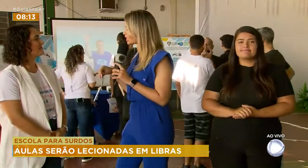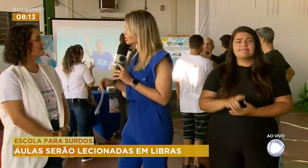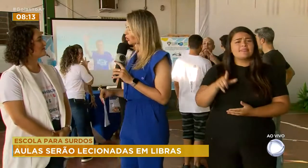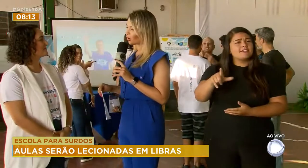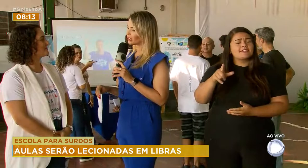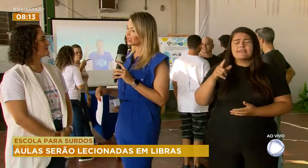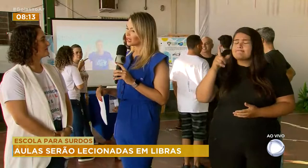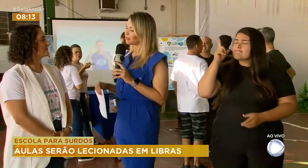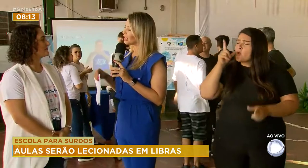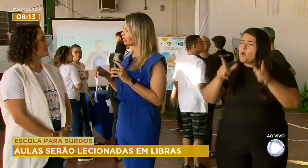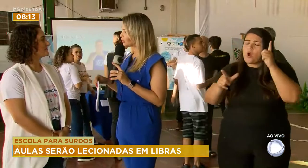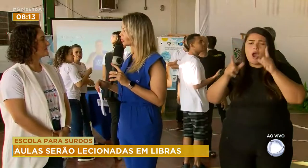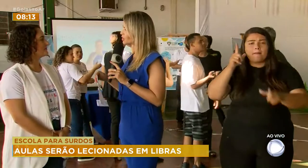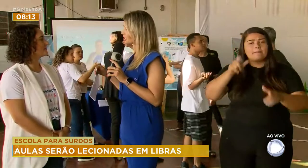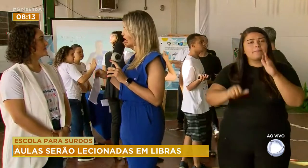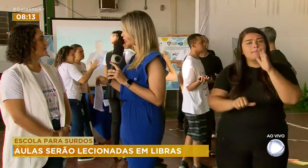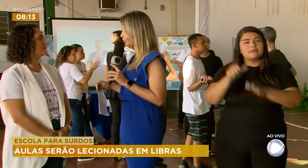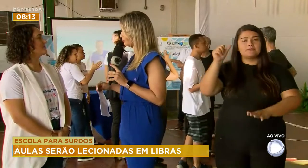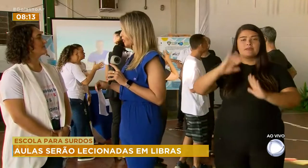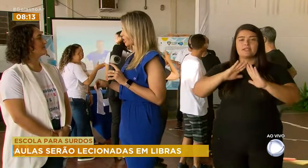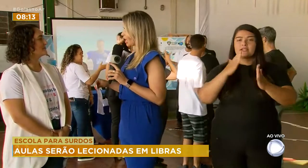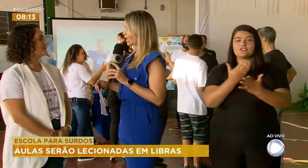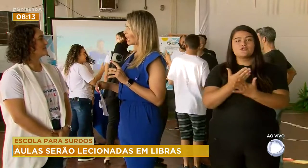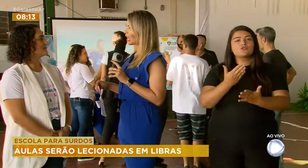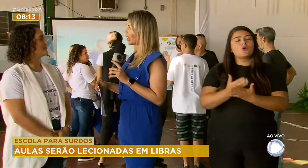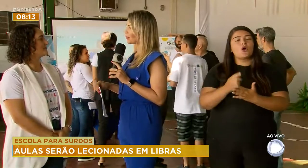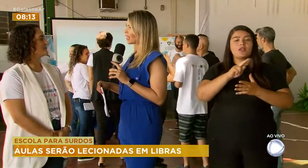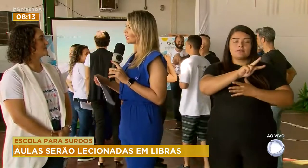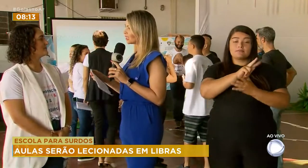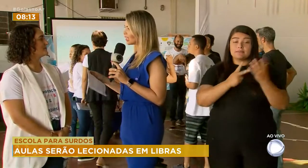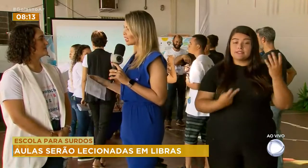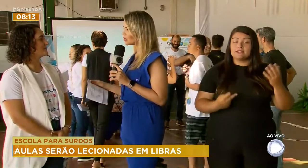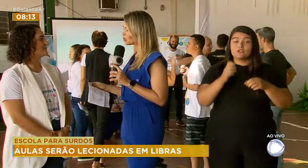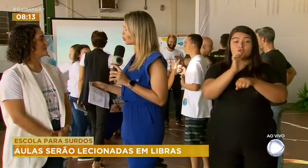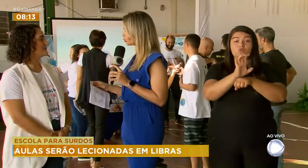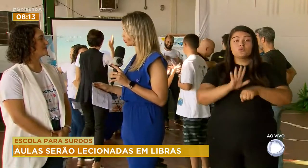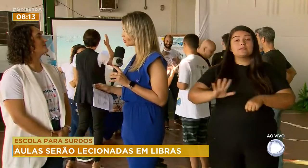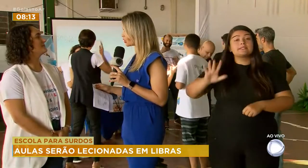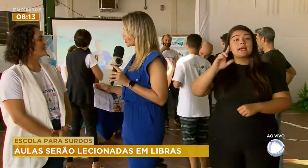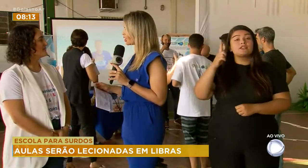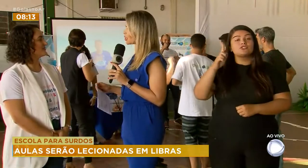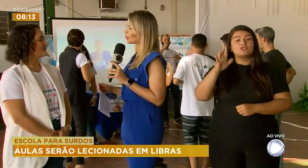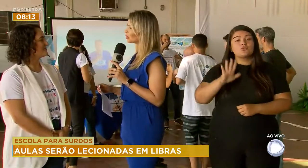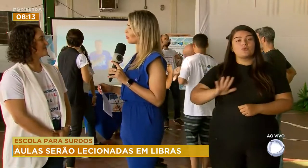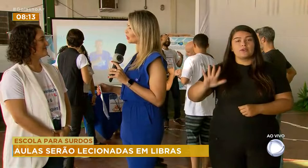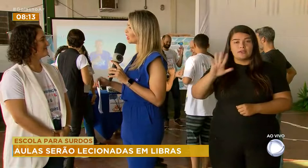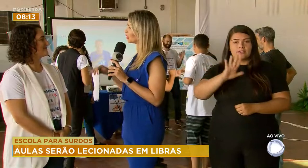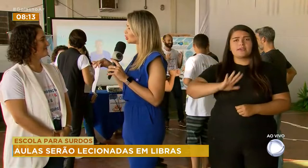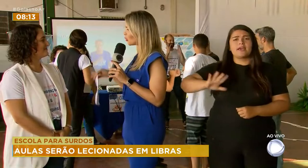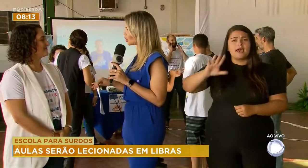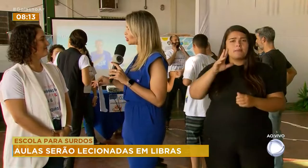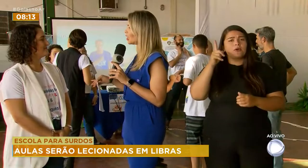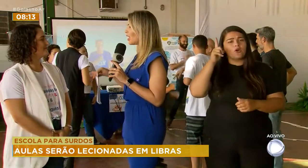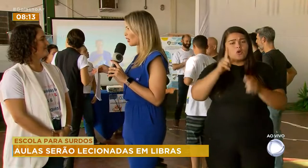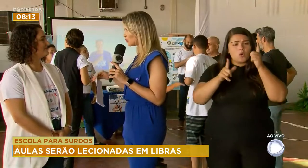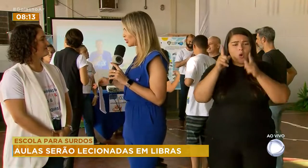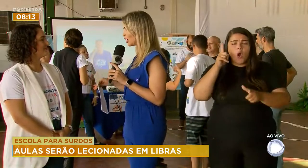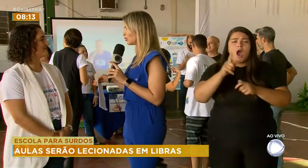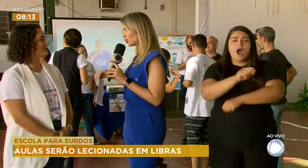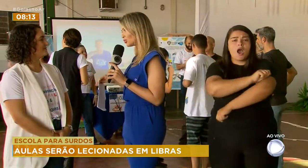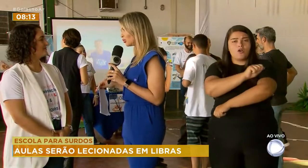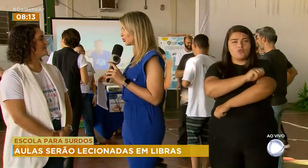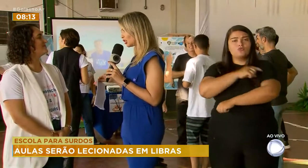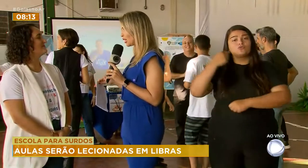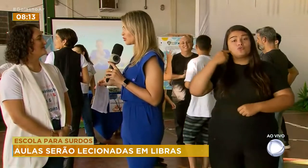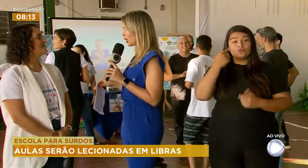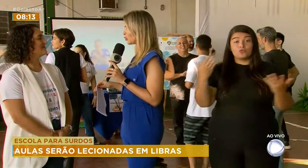Primeira escola bilíngue do Estado para atender surdos. Isso é muito importante. Hoje é o dia